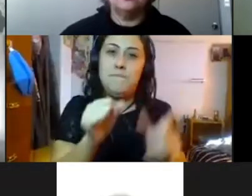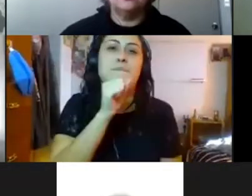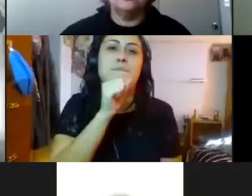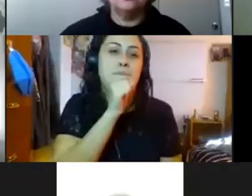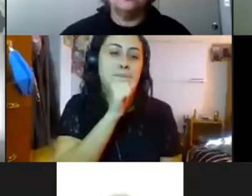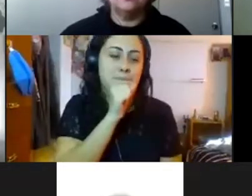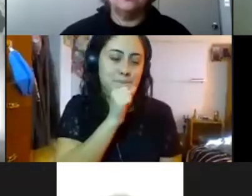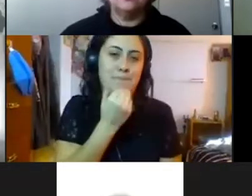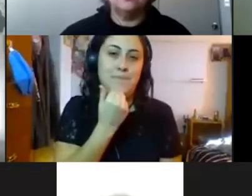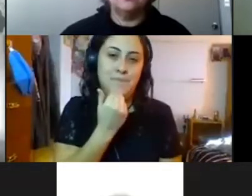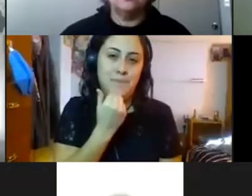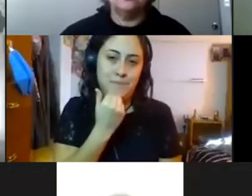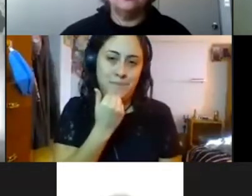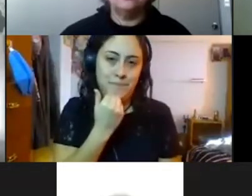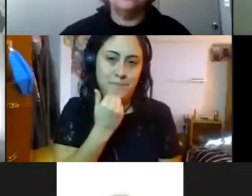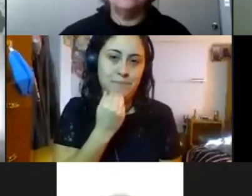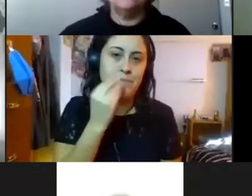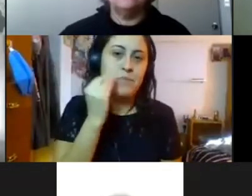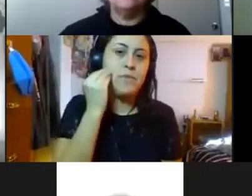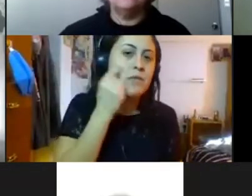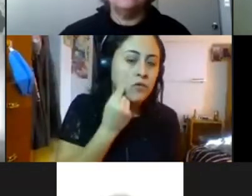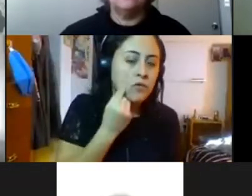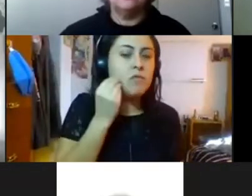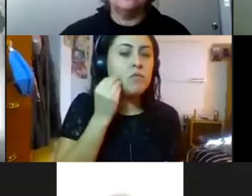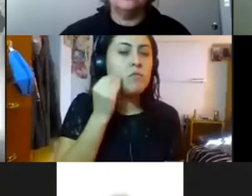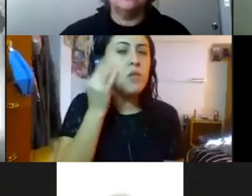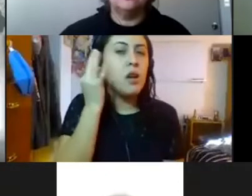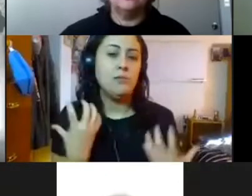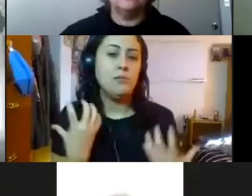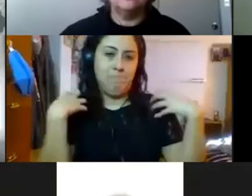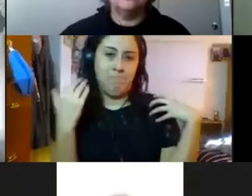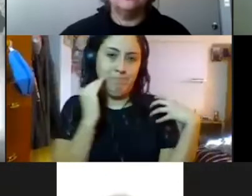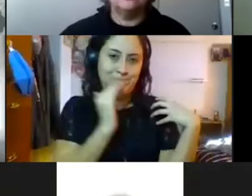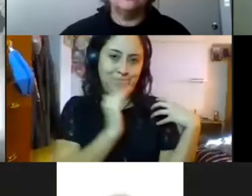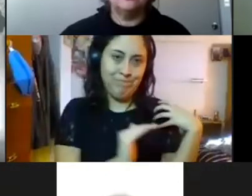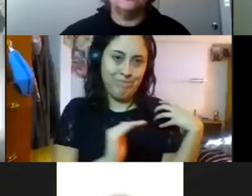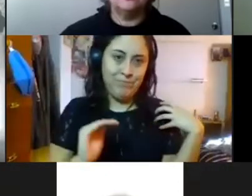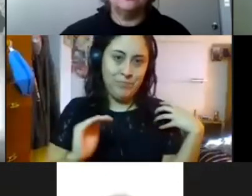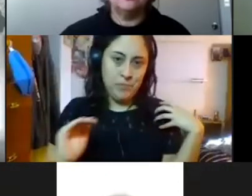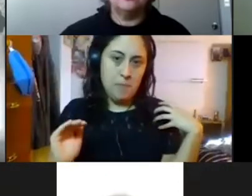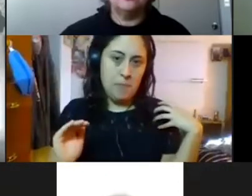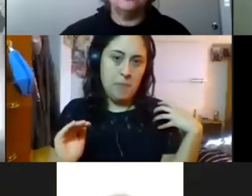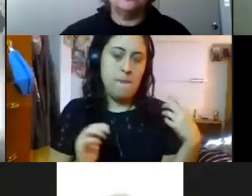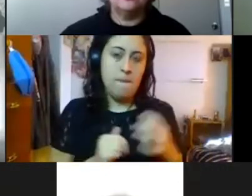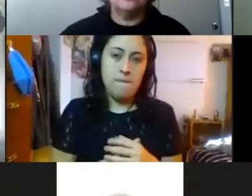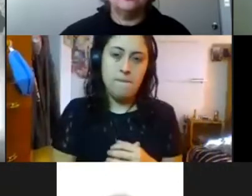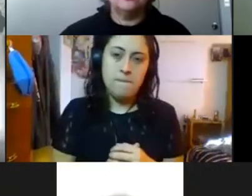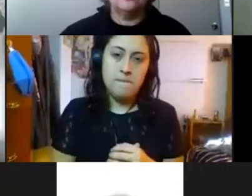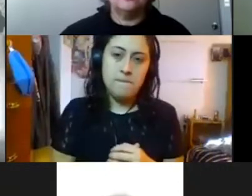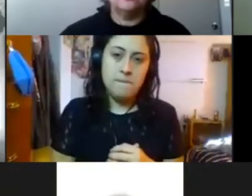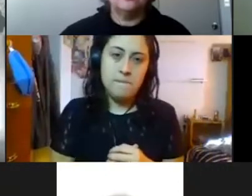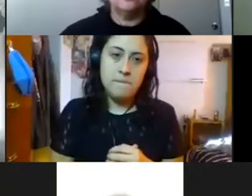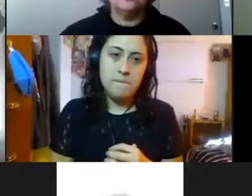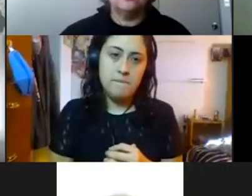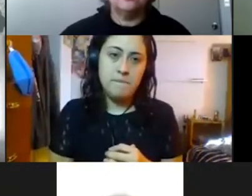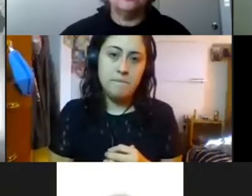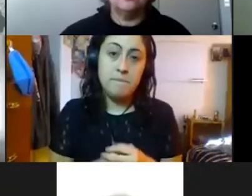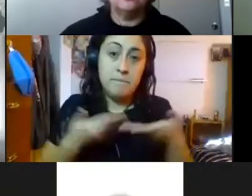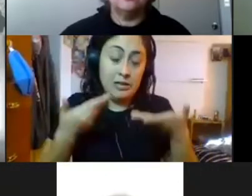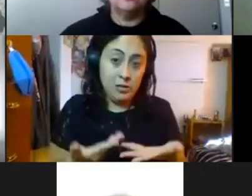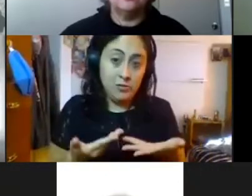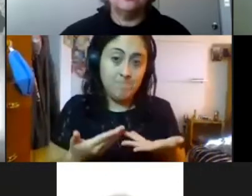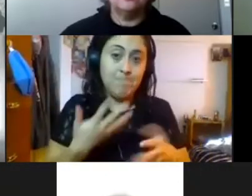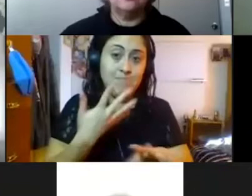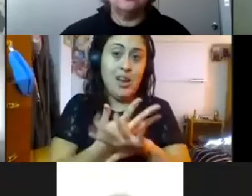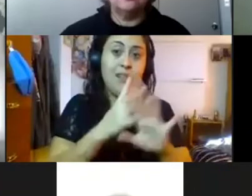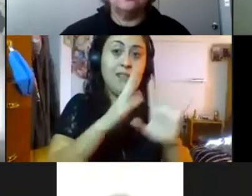o abuelitas quienes se hacen cargo de los niños que van al establecimiento. Y ahora tenemos familias que